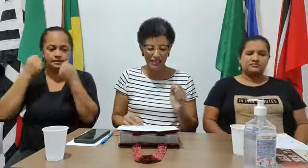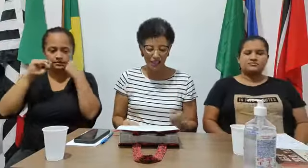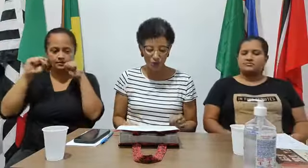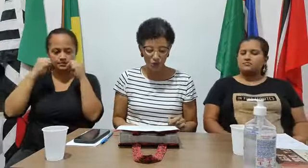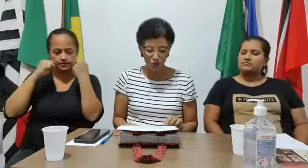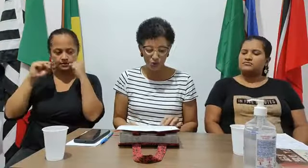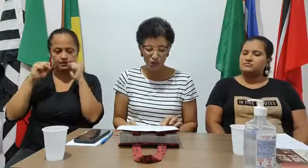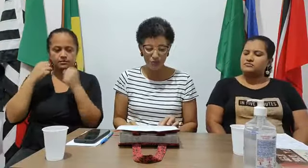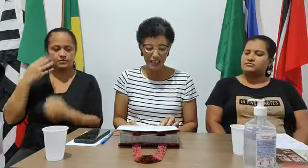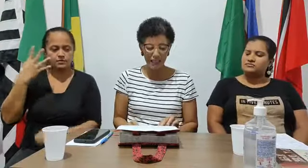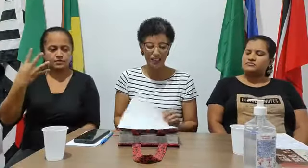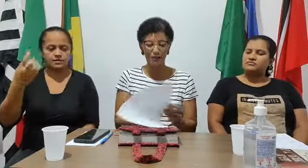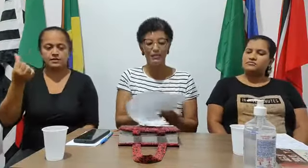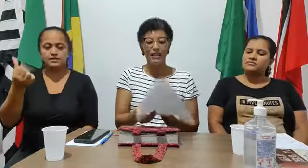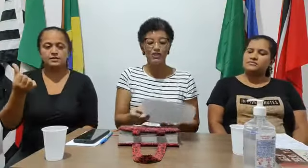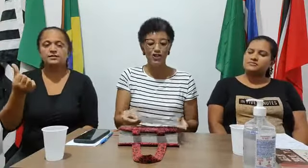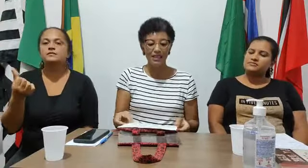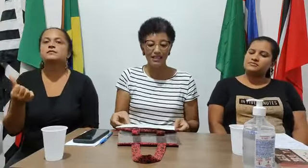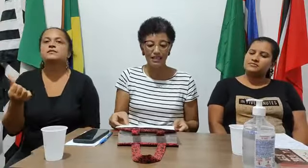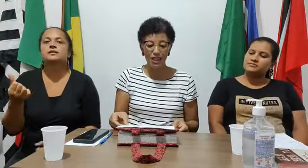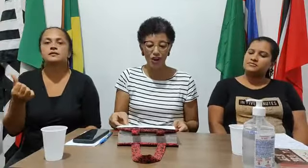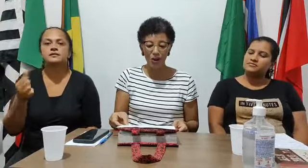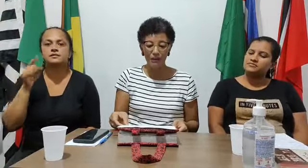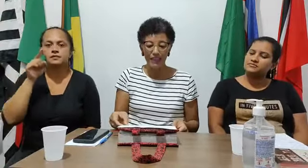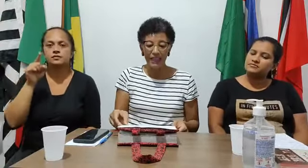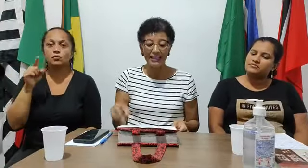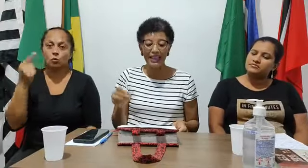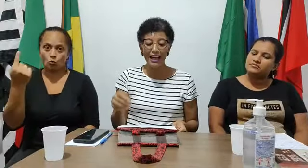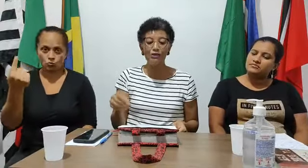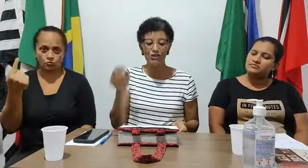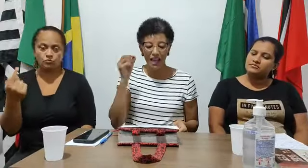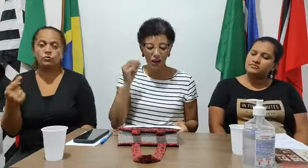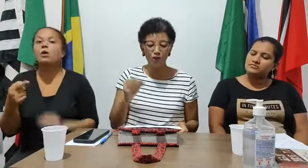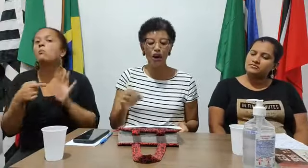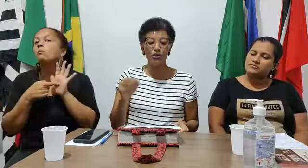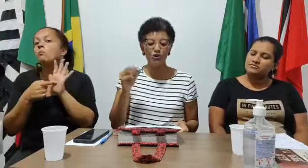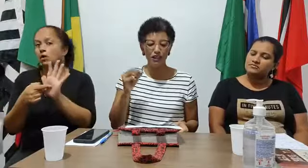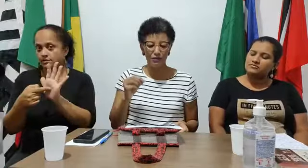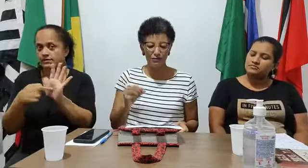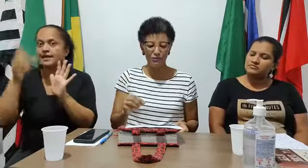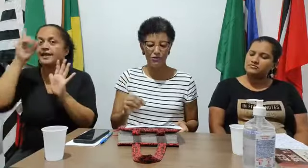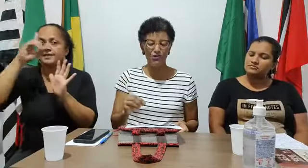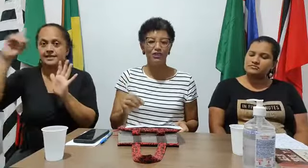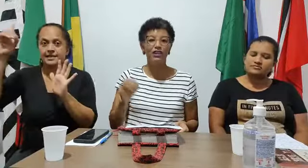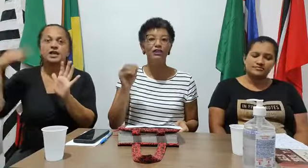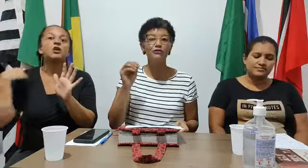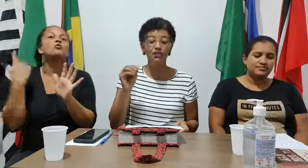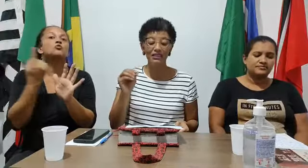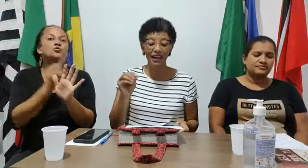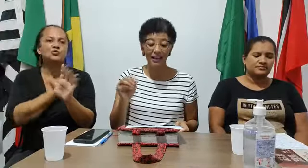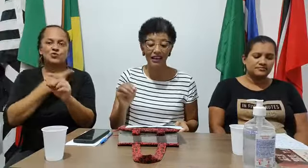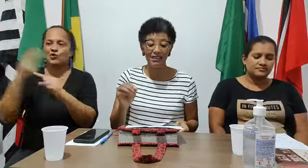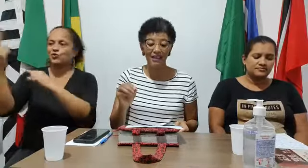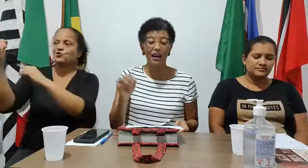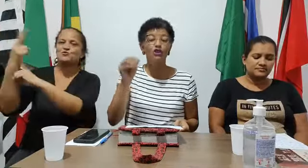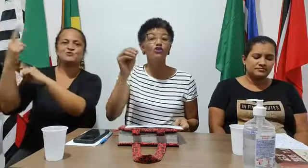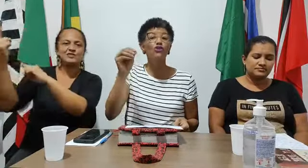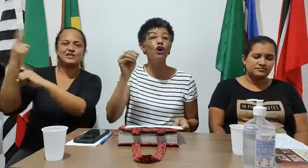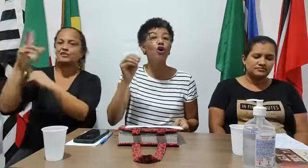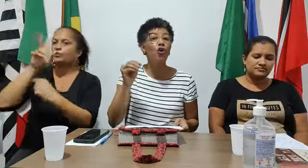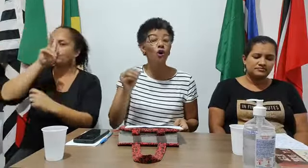46, versículo 1, se eu não me engano, diz assim, Deus é o nosso refúgio e